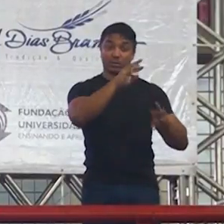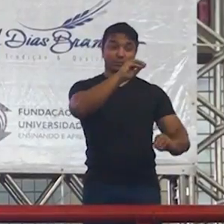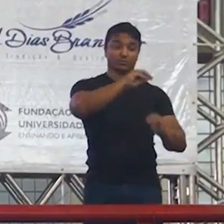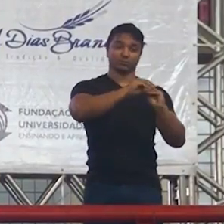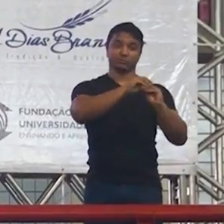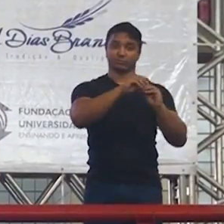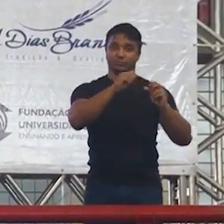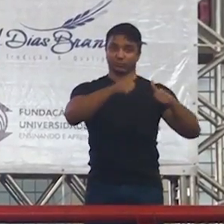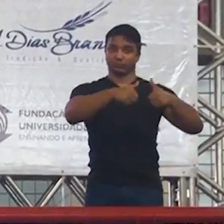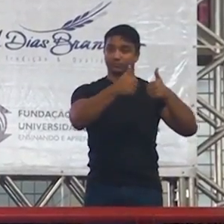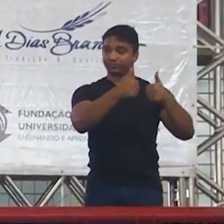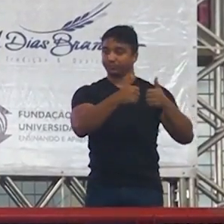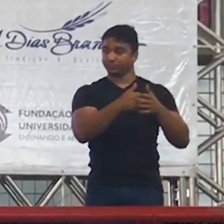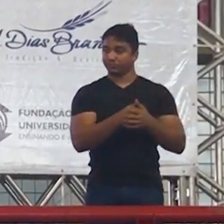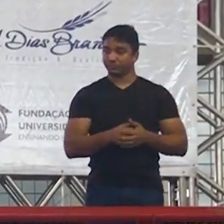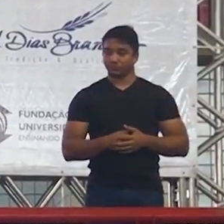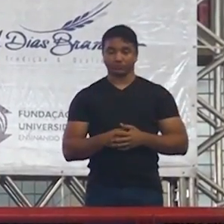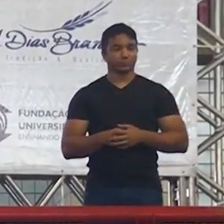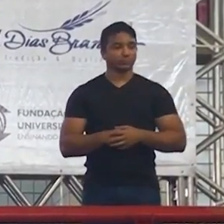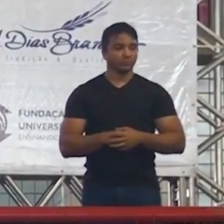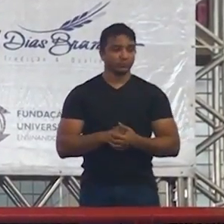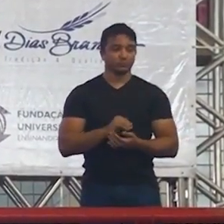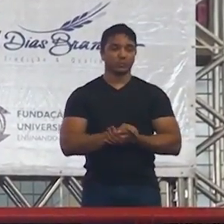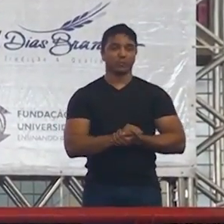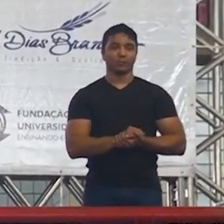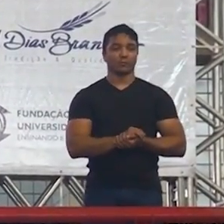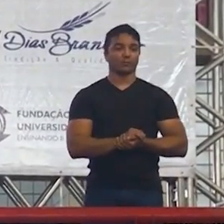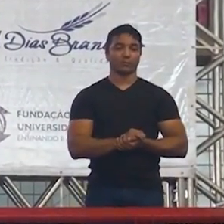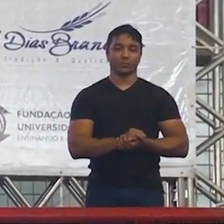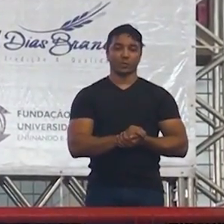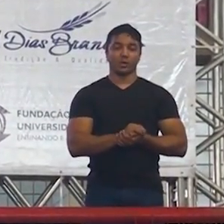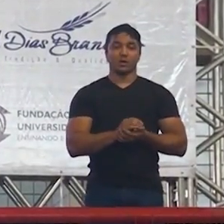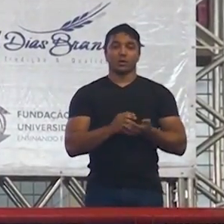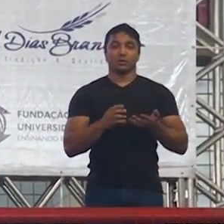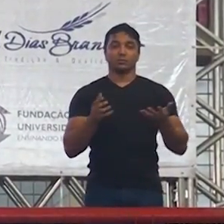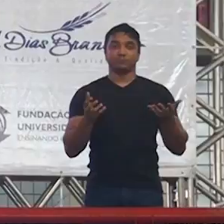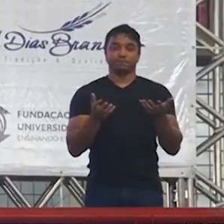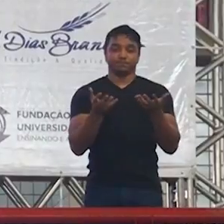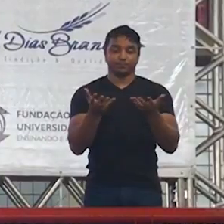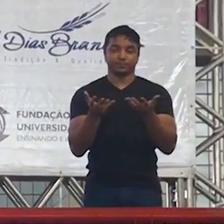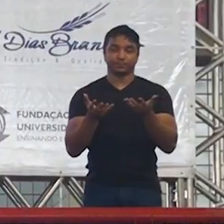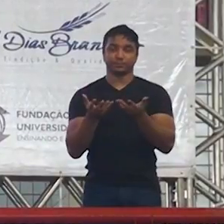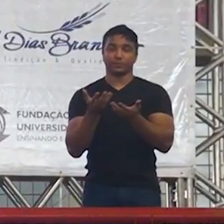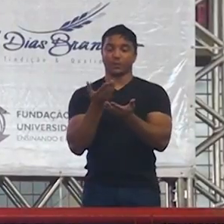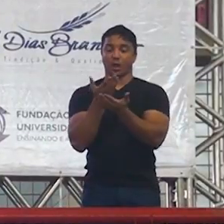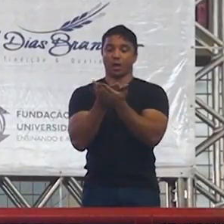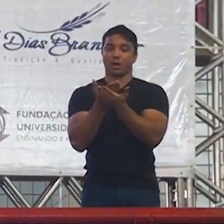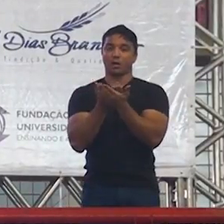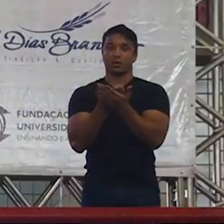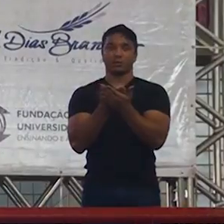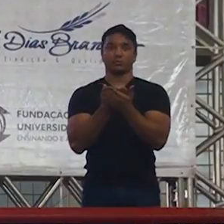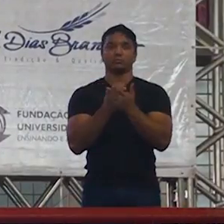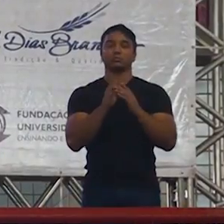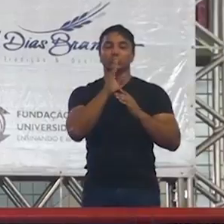isso aí, tá certo? Eu começo a falar, pessoal, dessa aula palestra